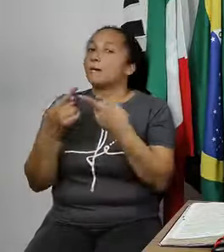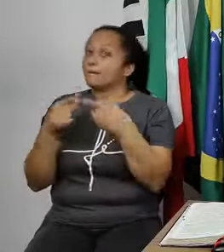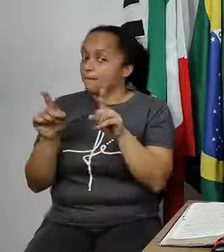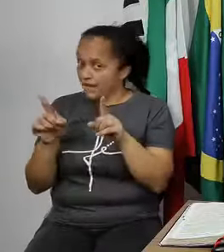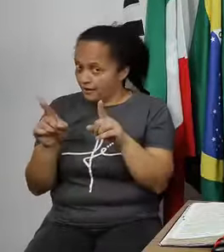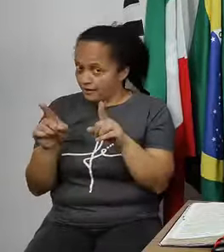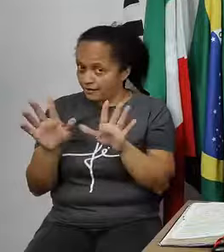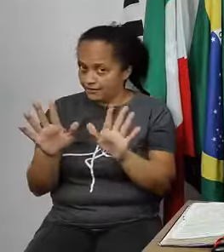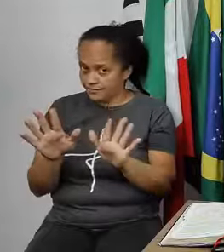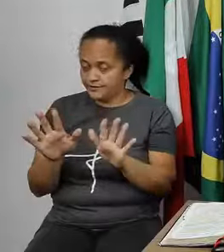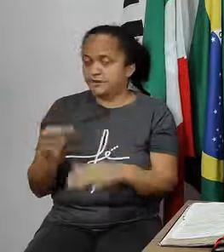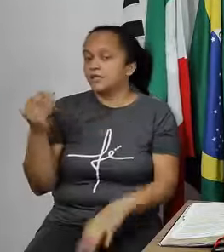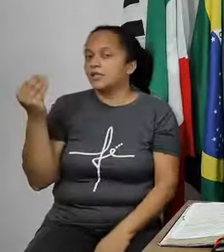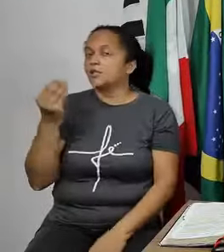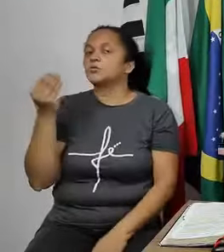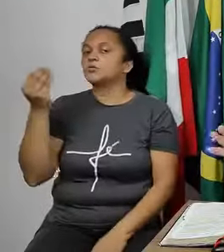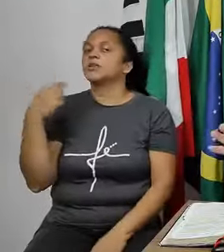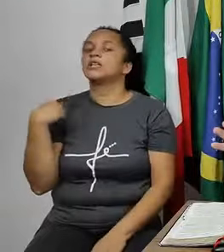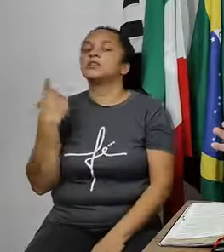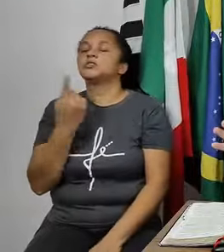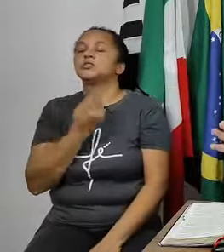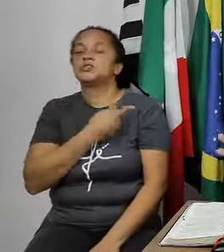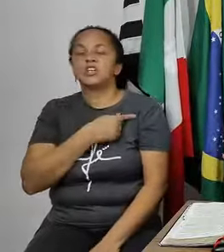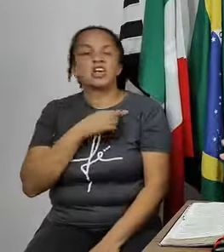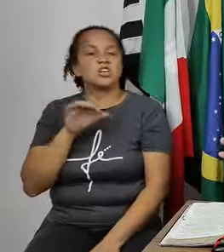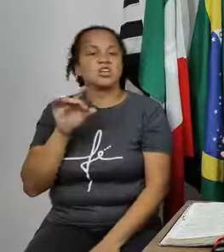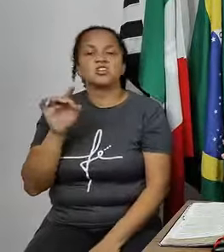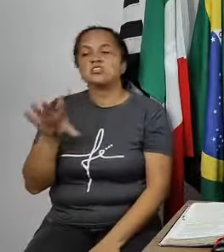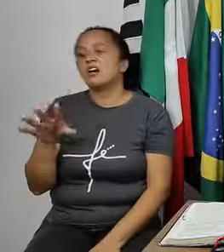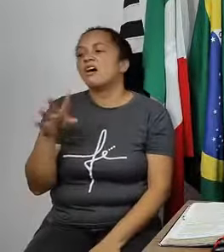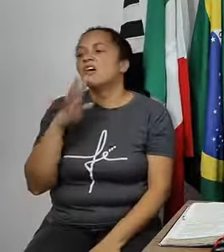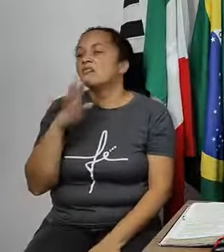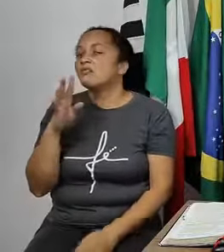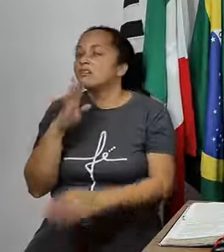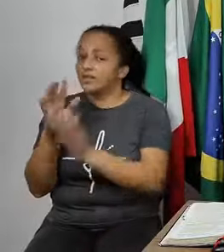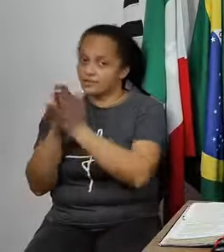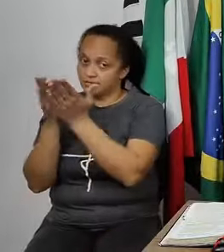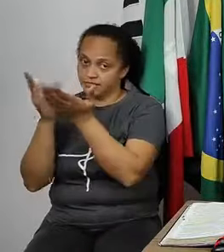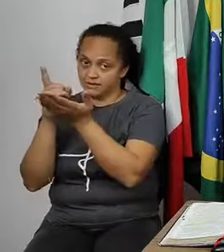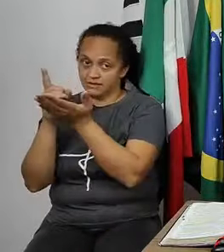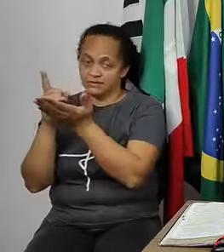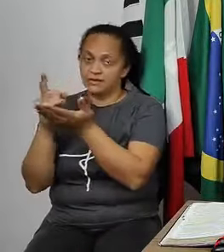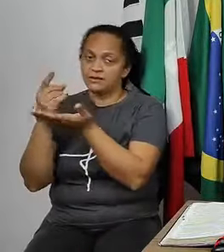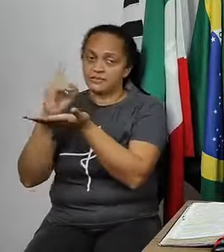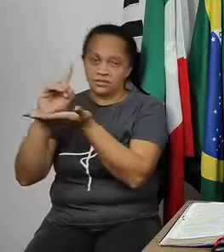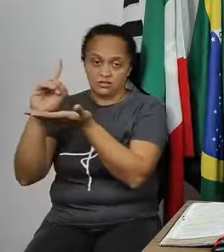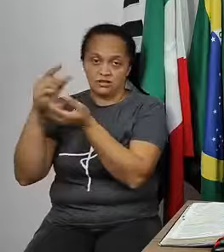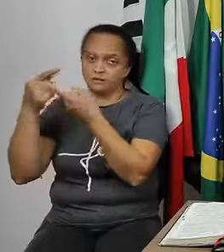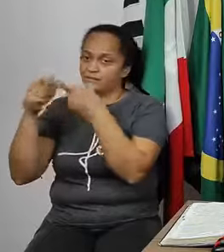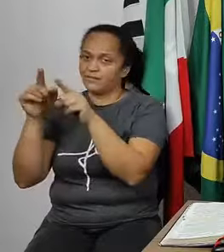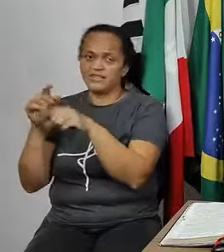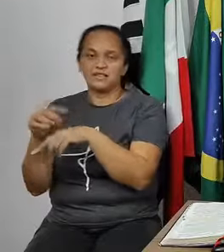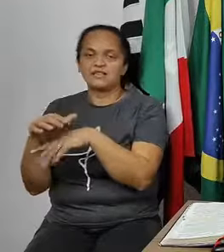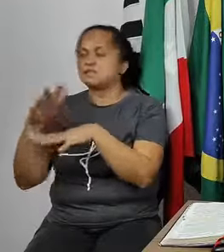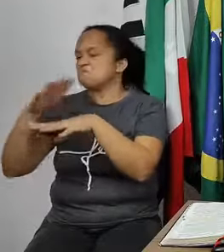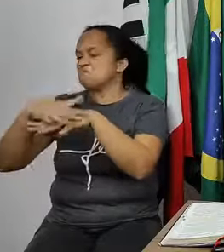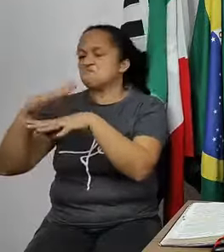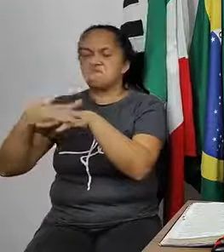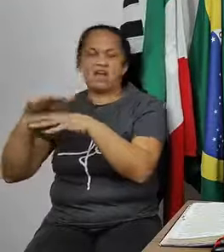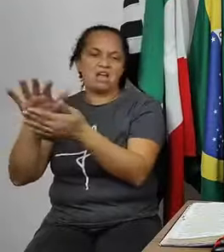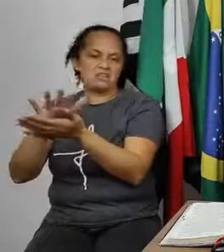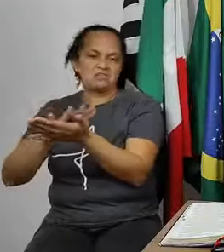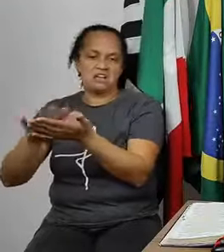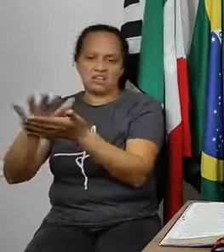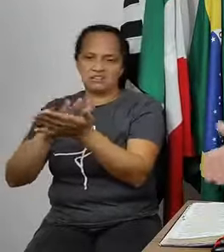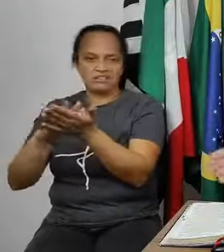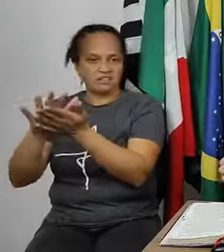só ouvimos e não praticamos, nós estamos construindo a nossa casa espiritual, a nossa